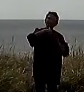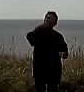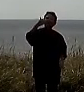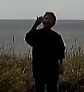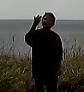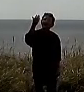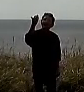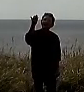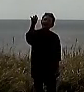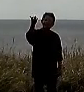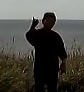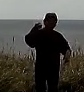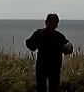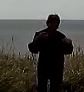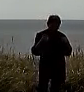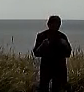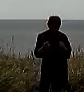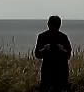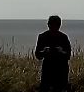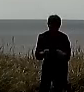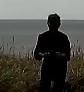あなたを訪ねて